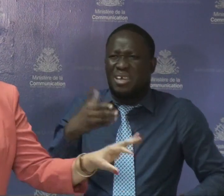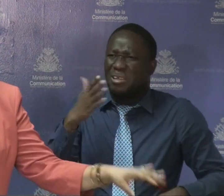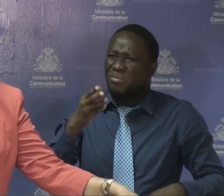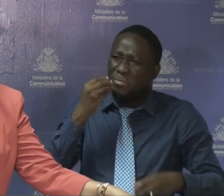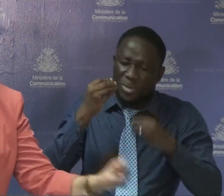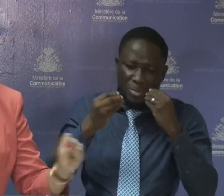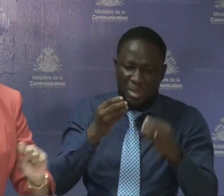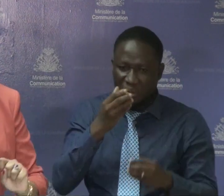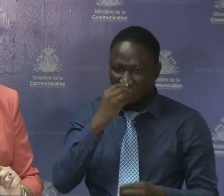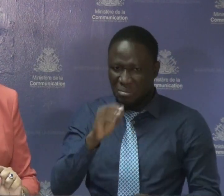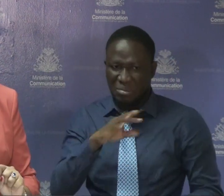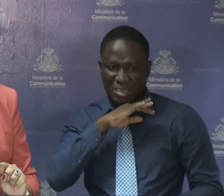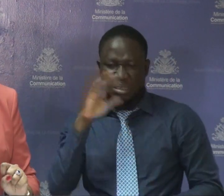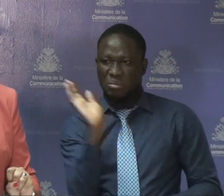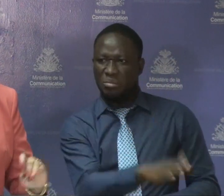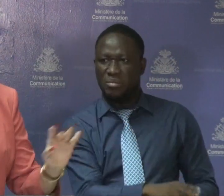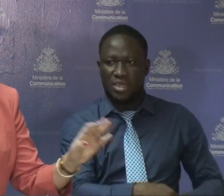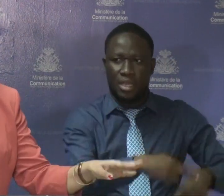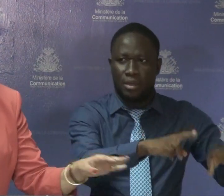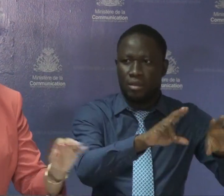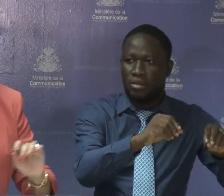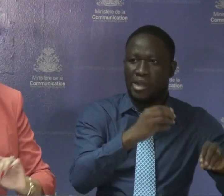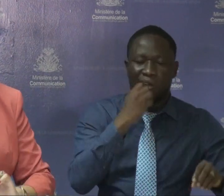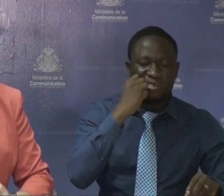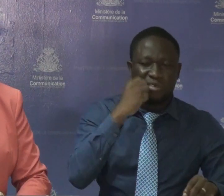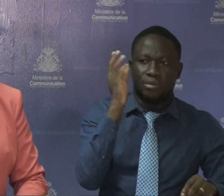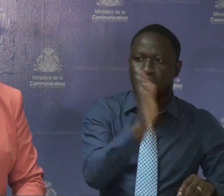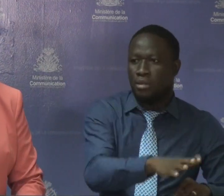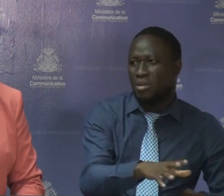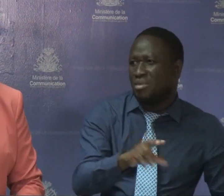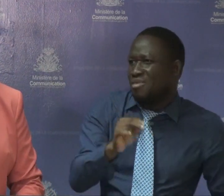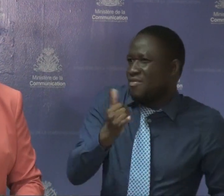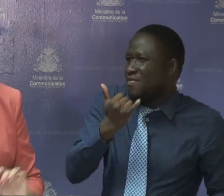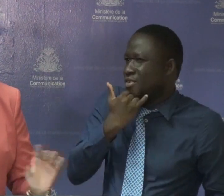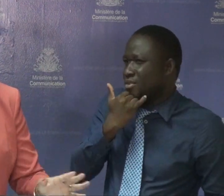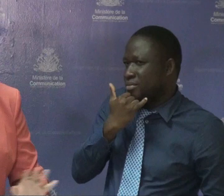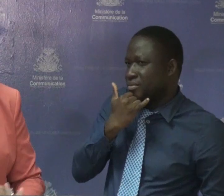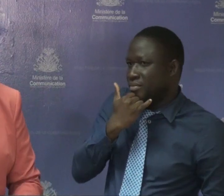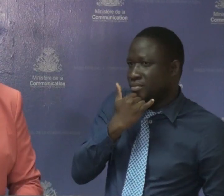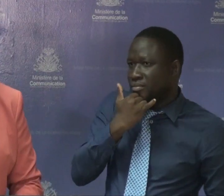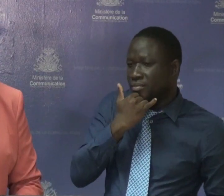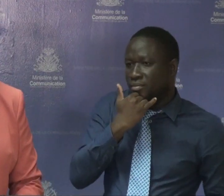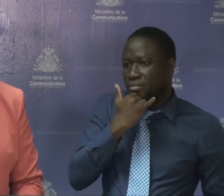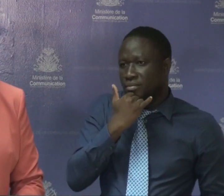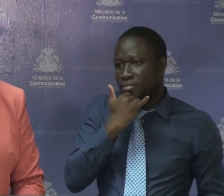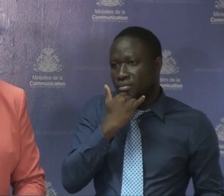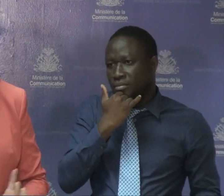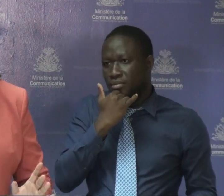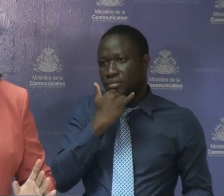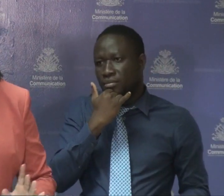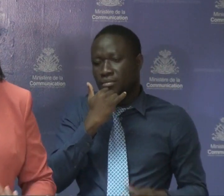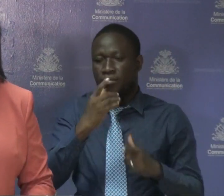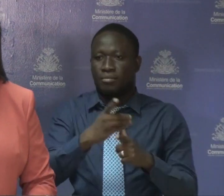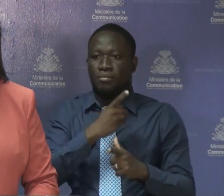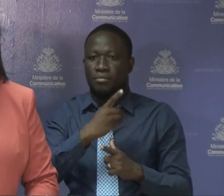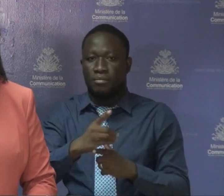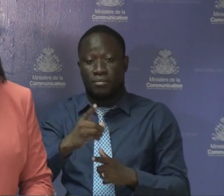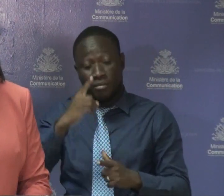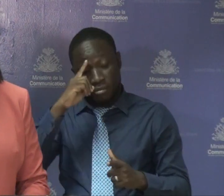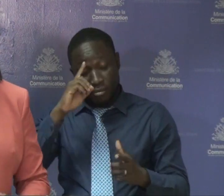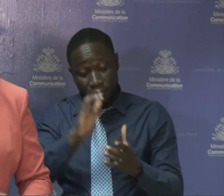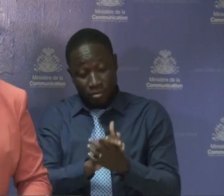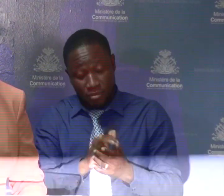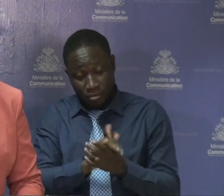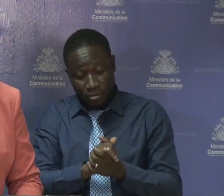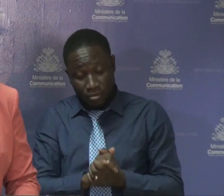bagage. Est-ce que je vais jeter ça chez la rue? Est-ce que je vais jeter ça et styrofoam dans la rue comme ça? Donc, moi, je crois que